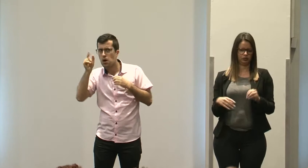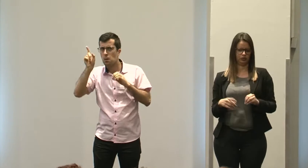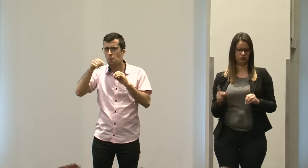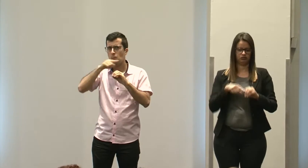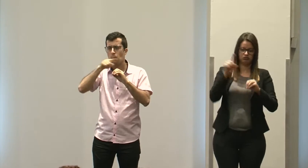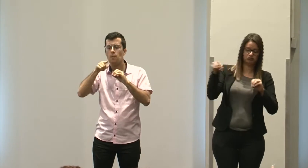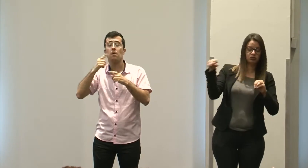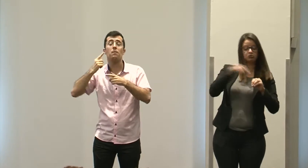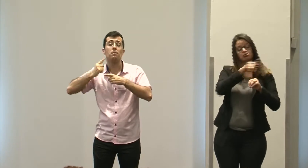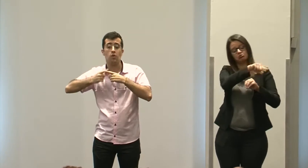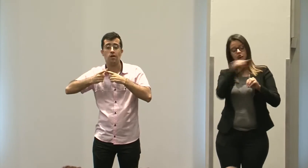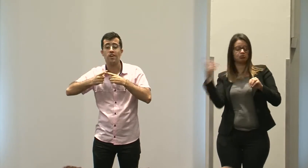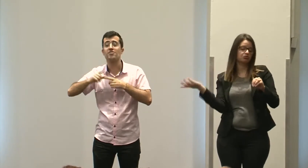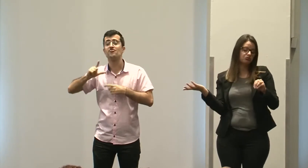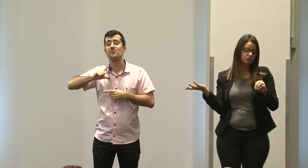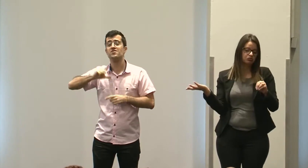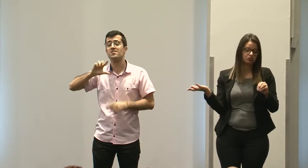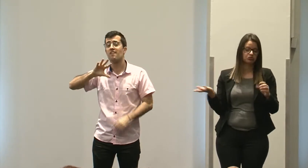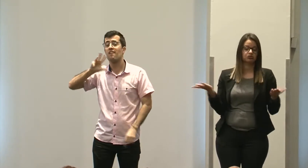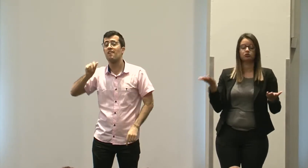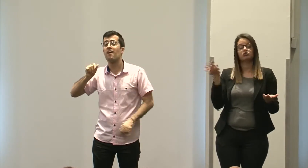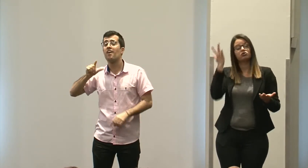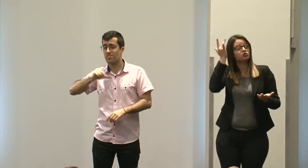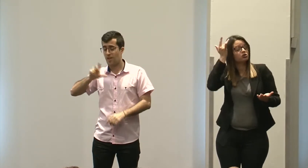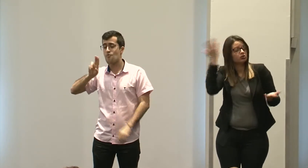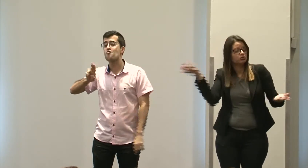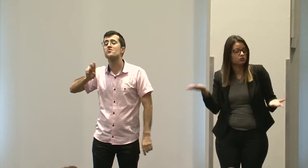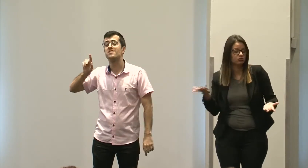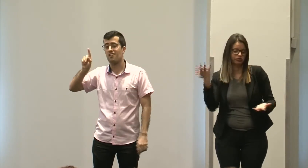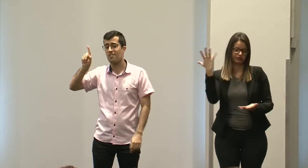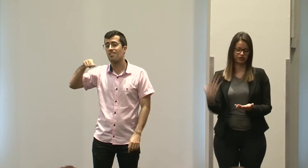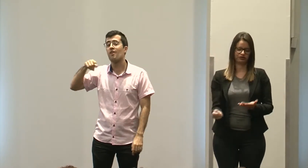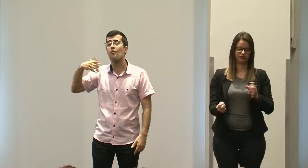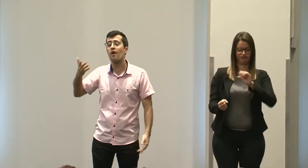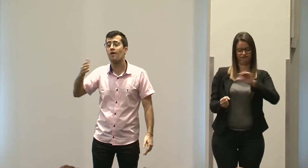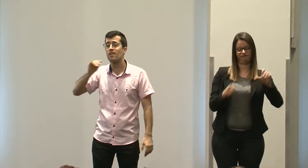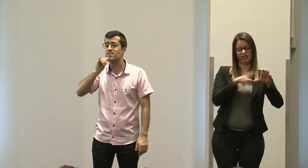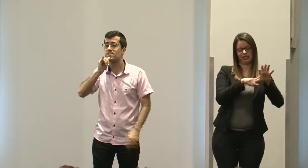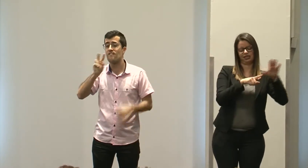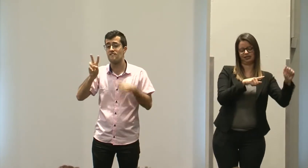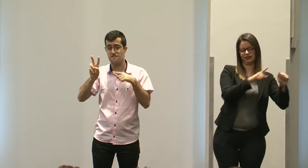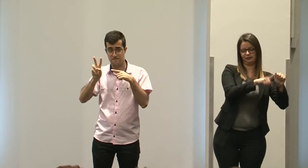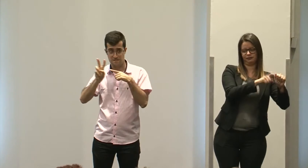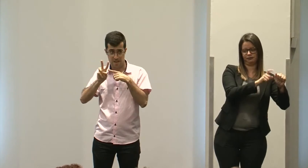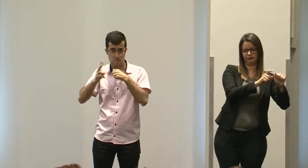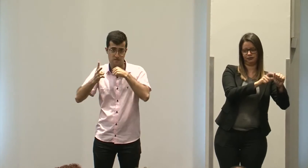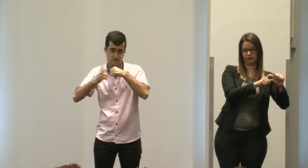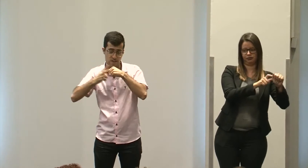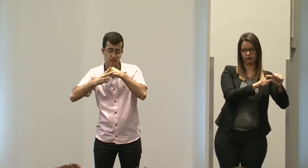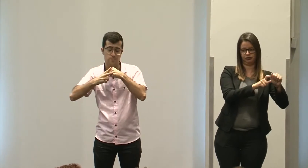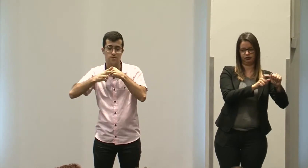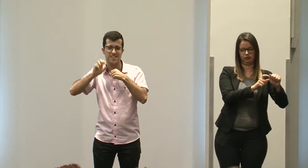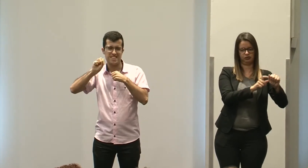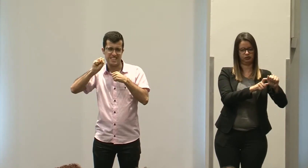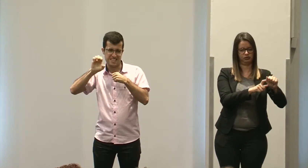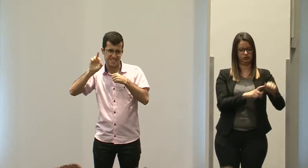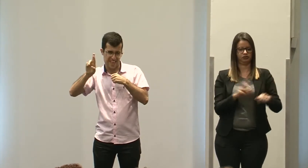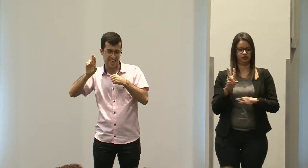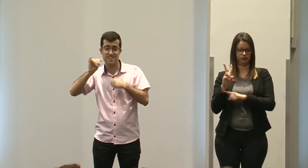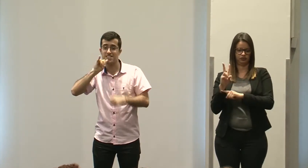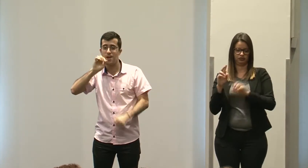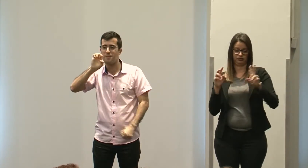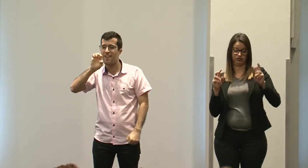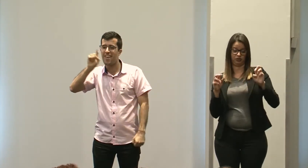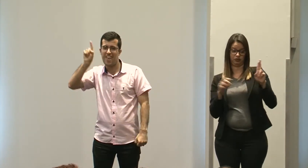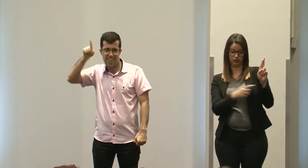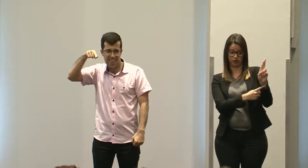uma reestruturação dele. E eu fiquei pensando, será que é importante demarcarmos o uso do sinal ou